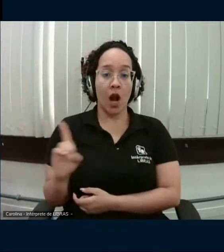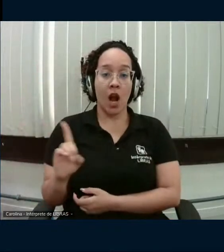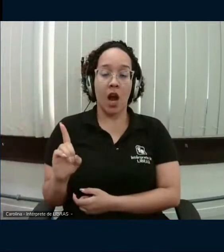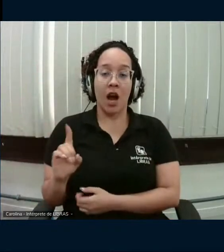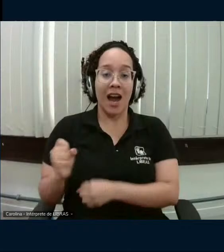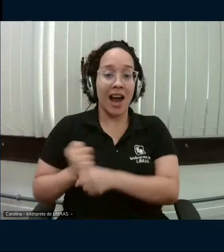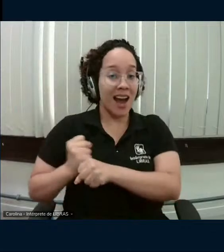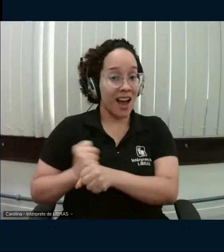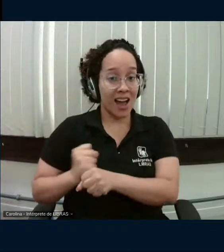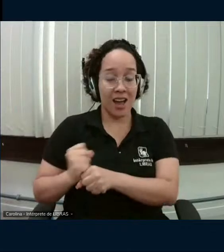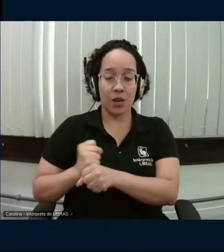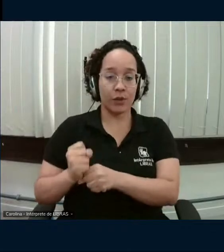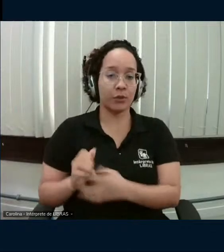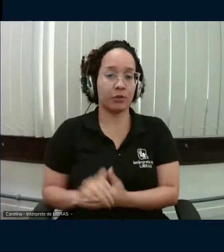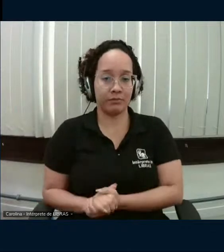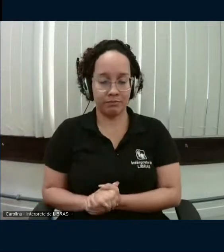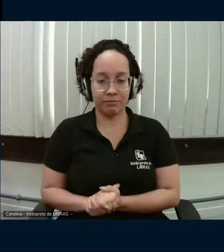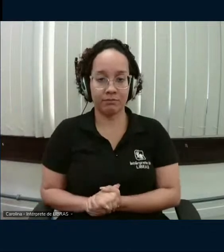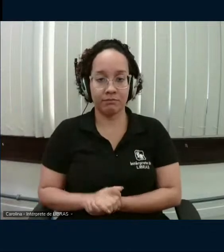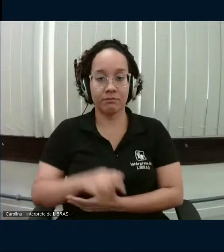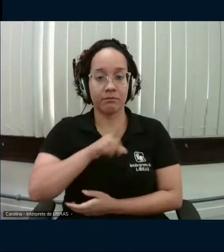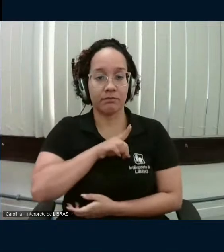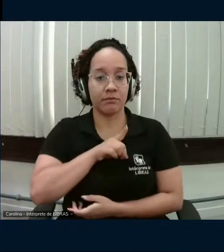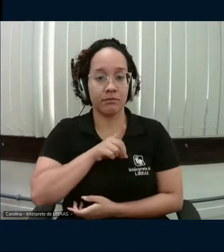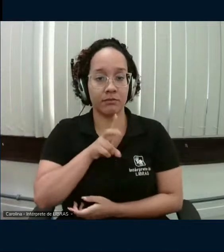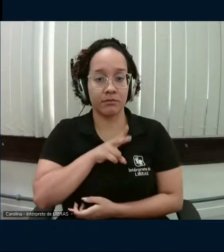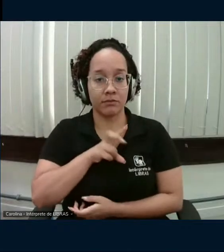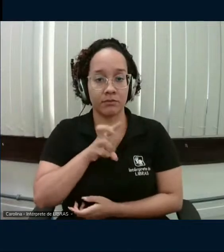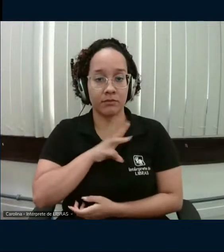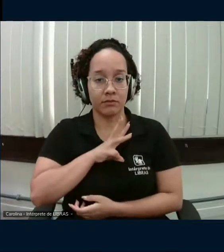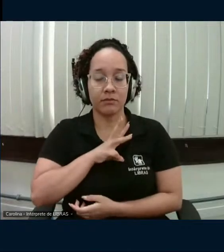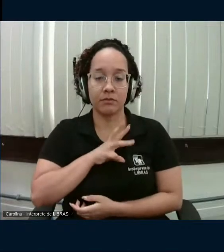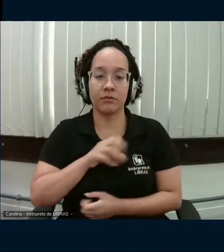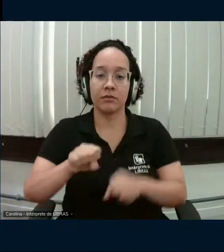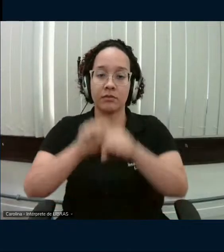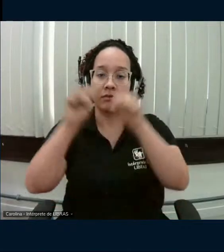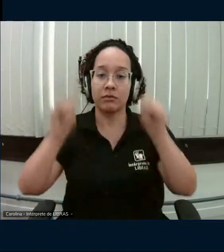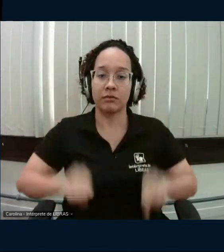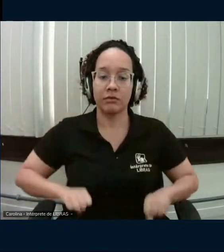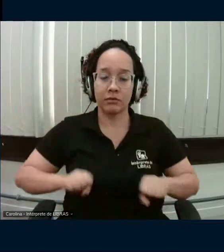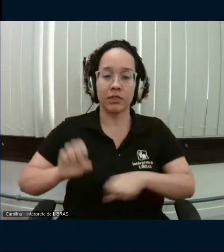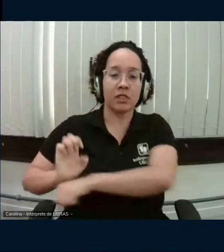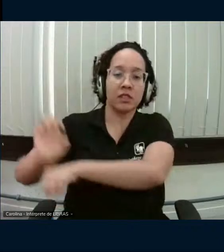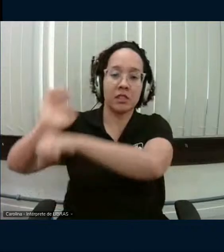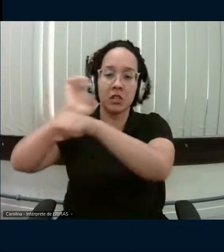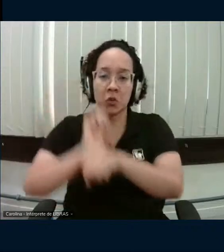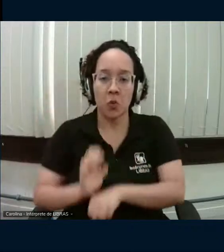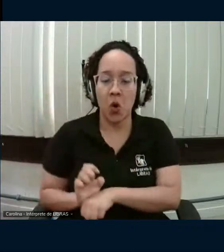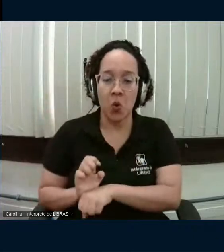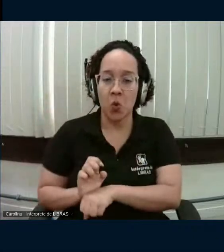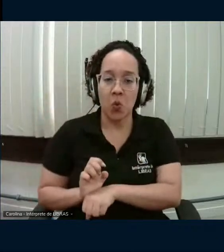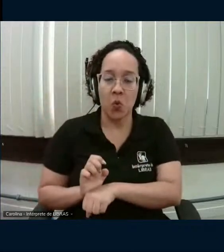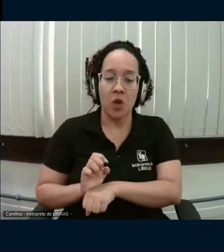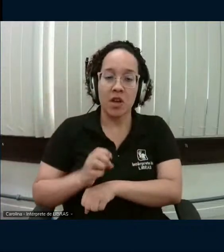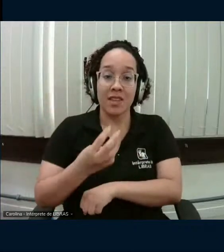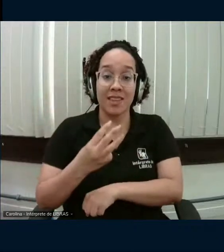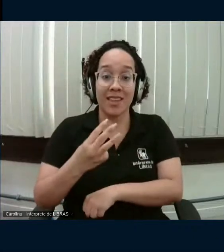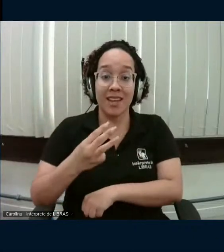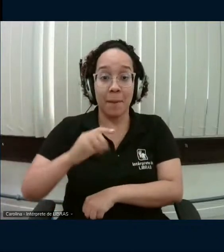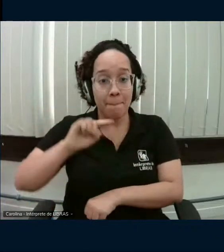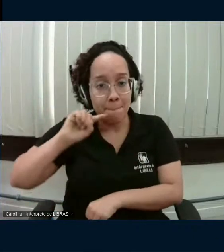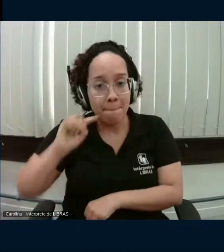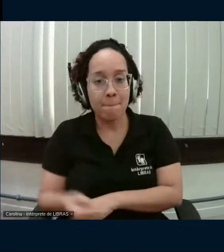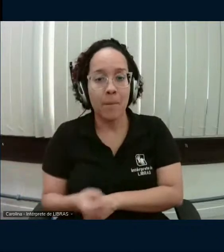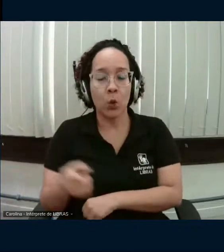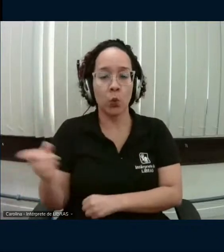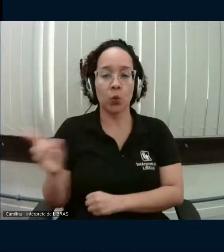ensino médio nas redes estaduais não ultrapassa 3 mil dólares americanos. E um dos motivos